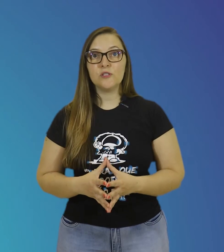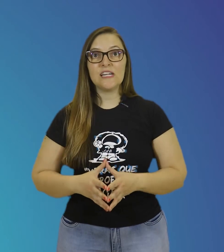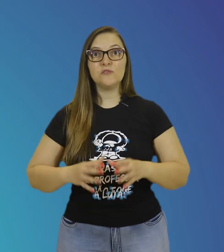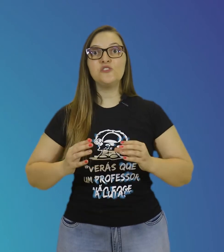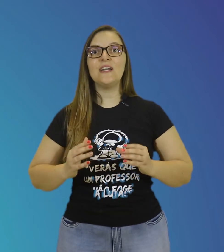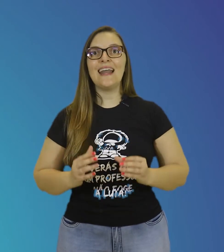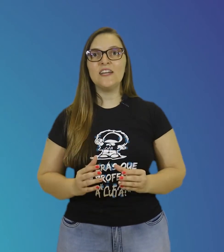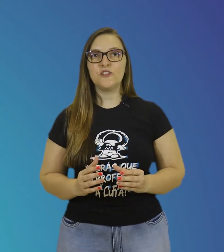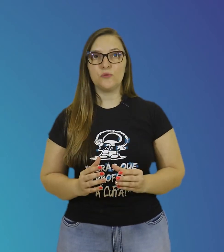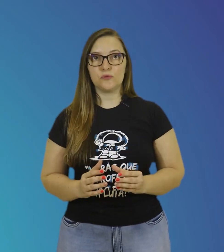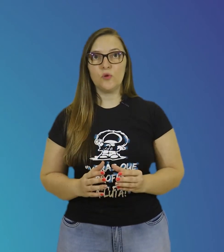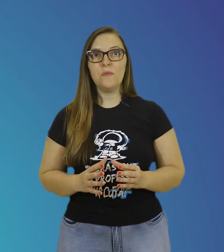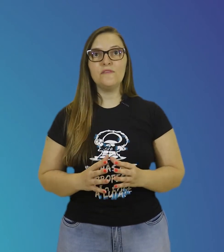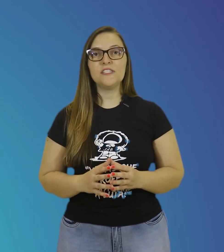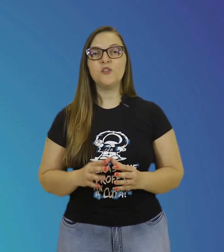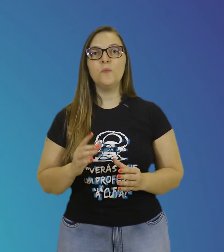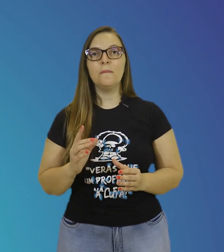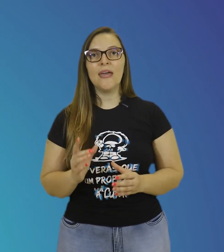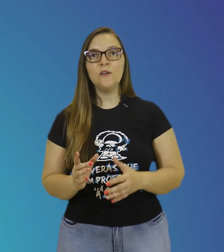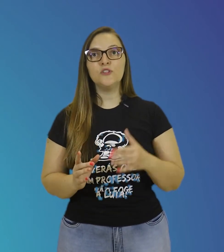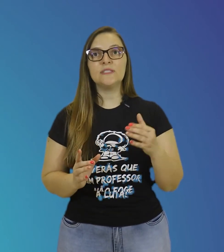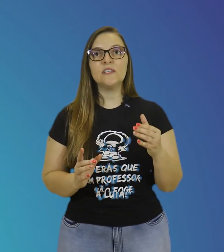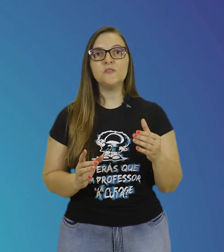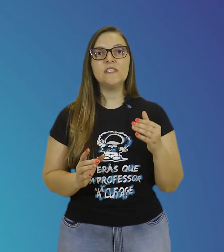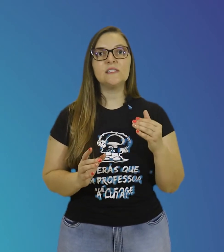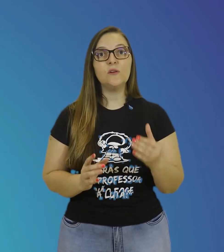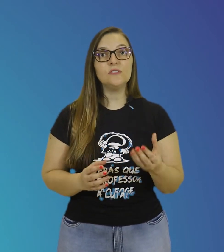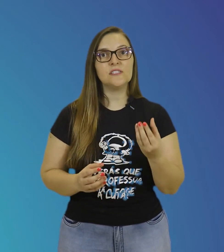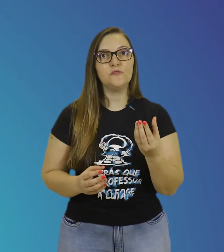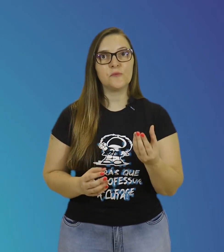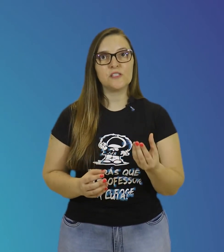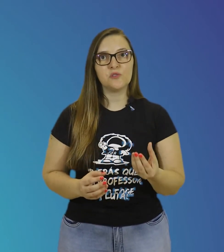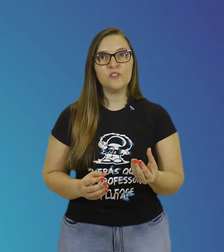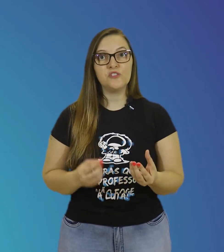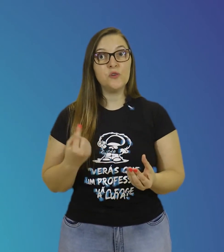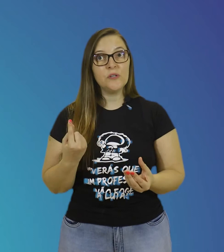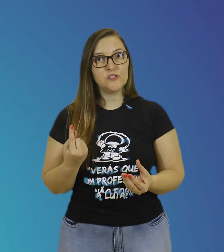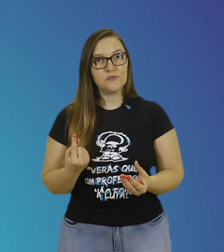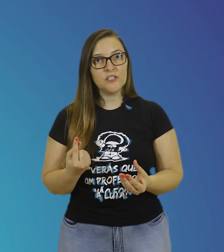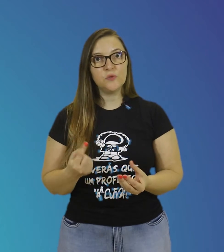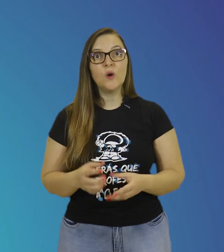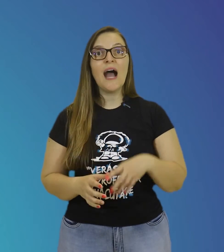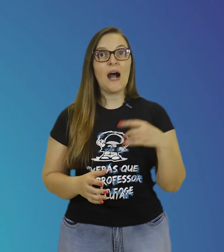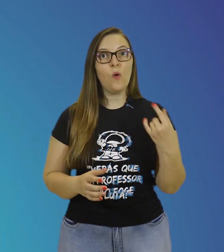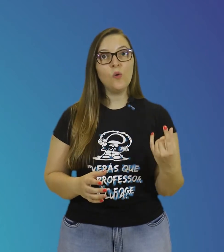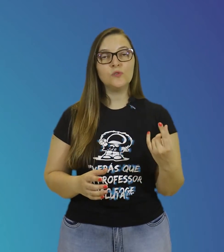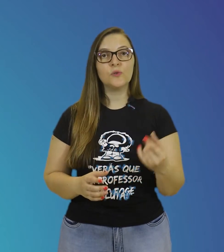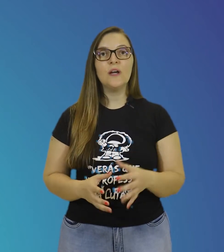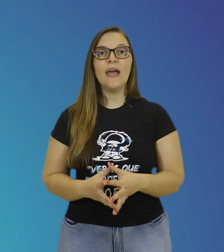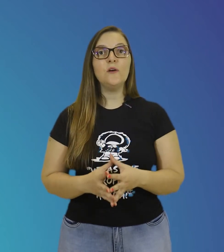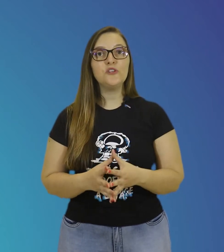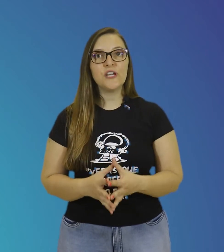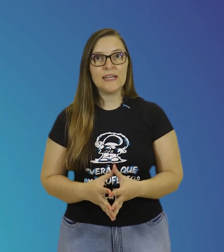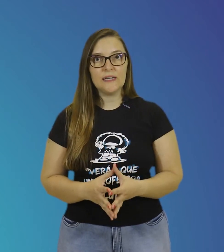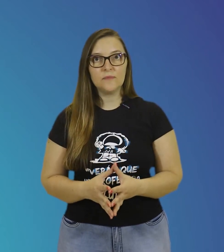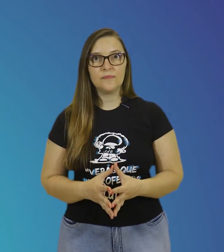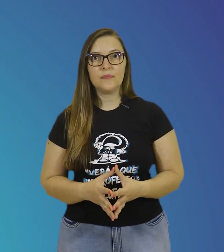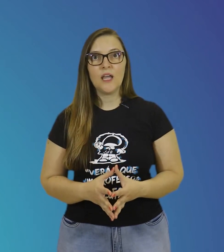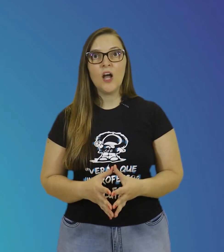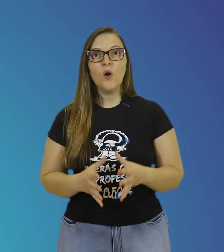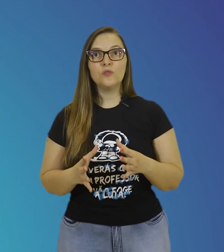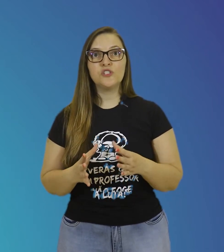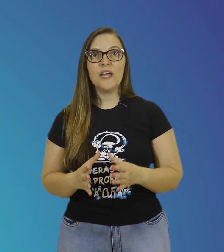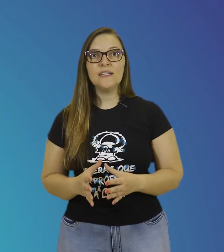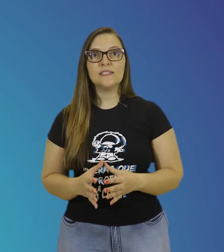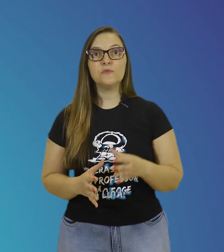Envolve processos genéticos, uma vez que o meio de transmissão das informações de um indivíduo a outro é o gene.